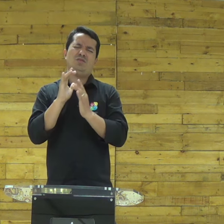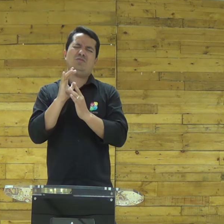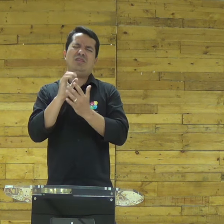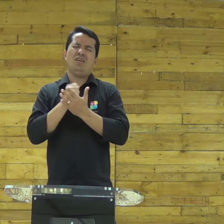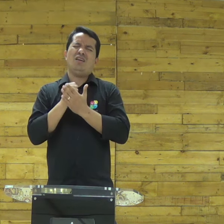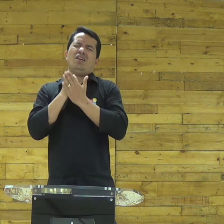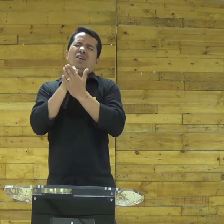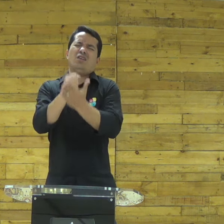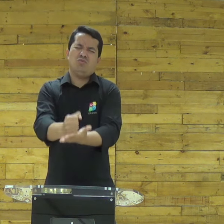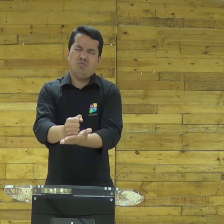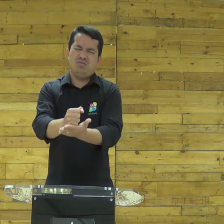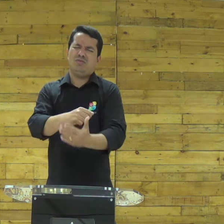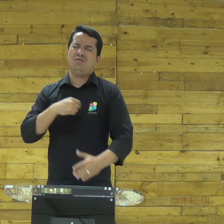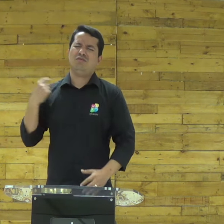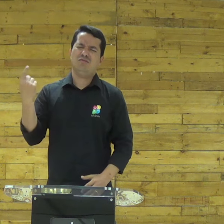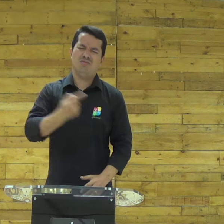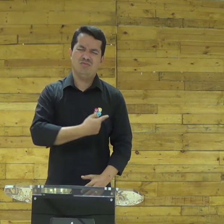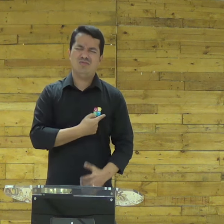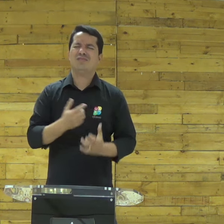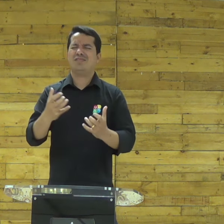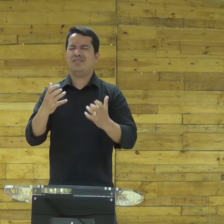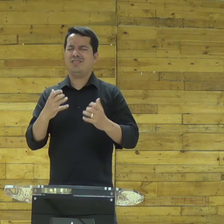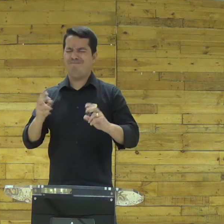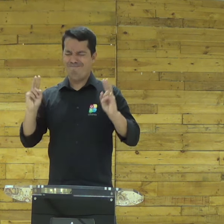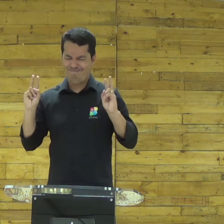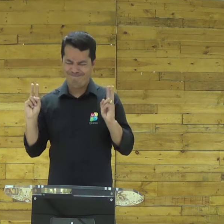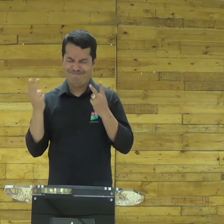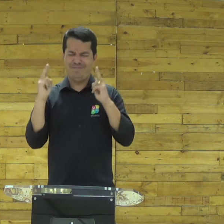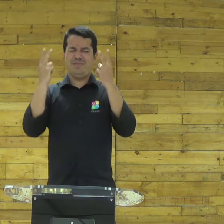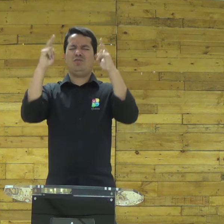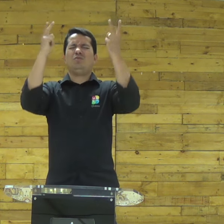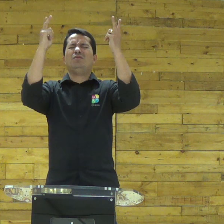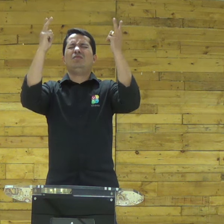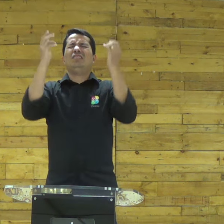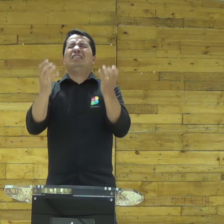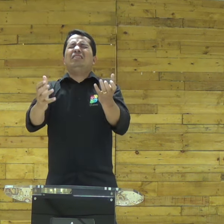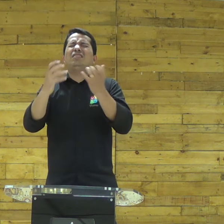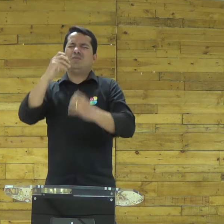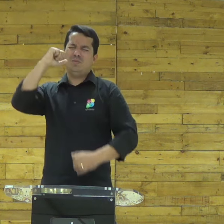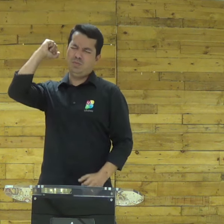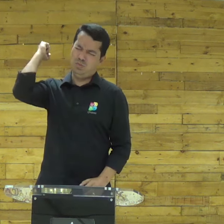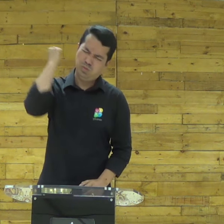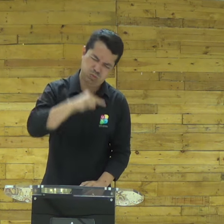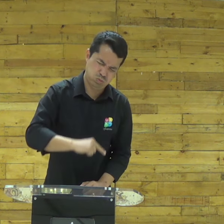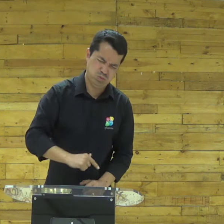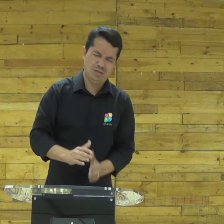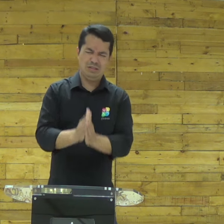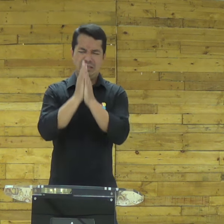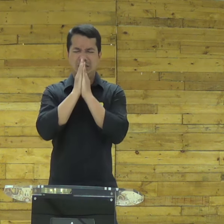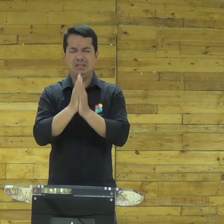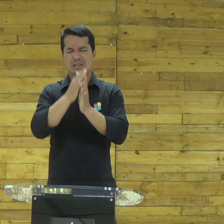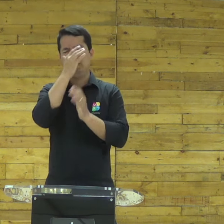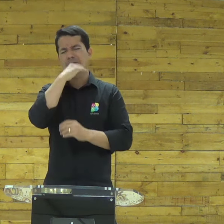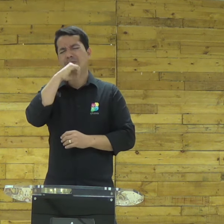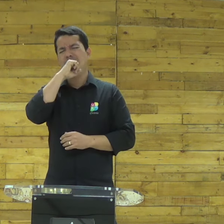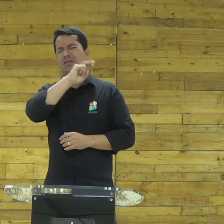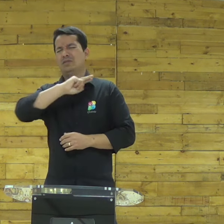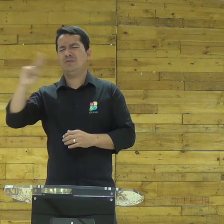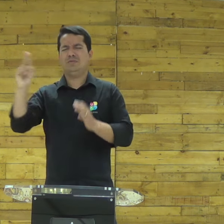Deus em nome de Jesus ajuda cada um aqui nos ajuda e nos dá a vitória queremos conseguir